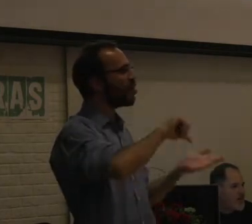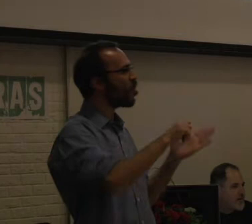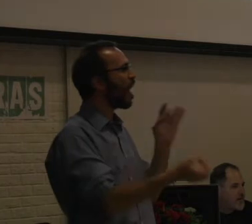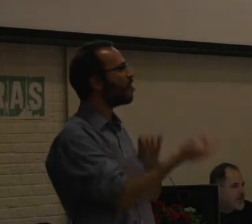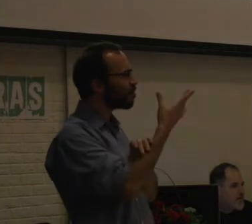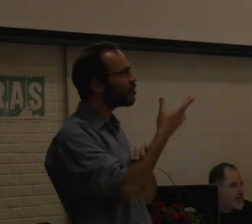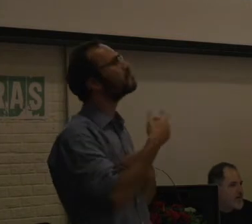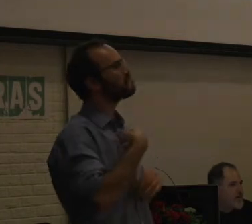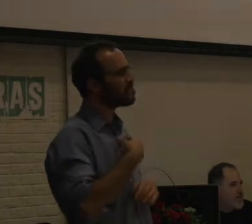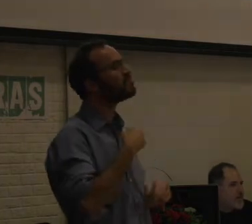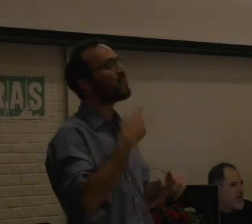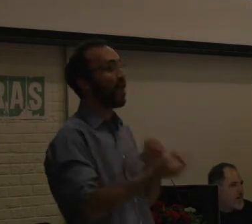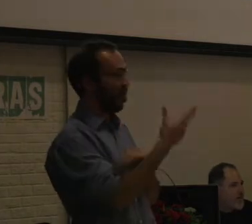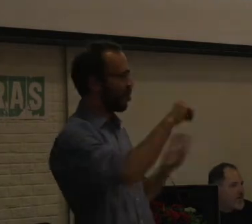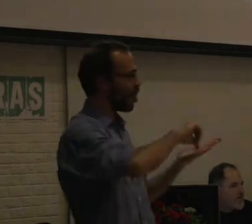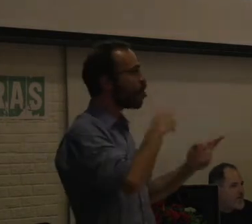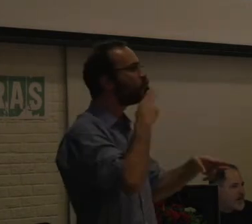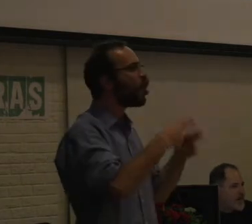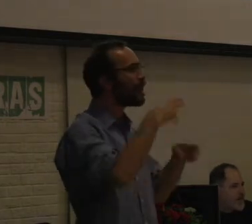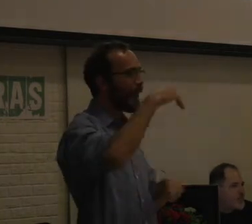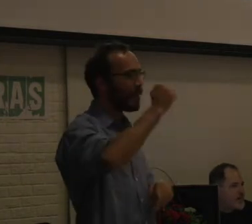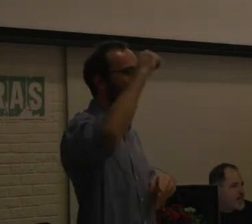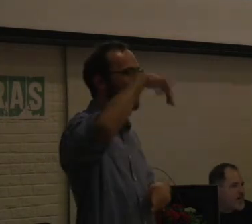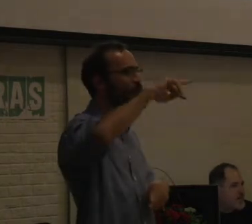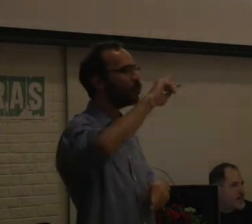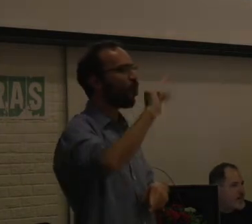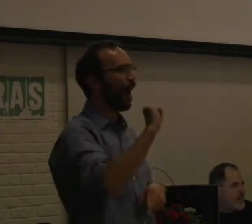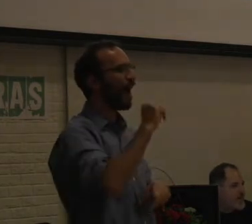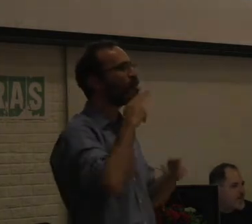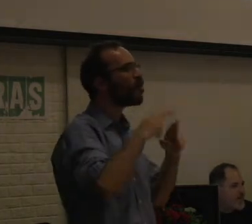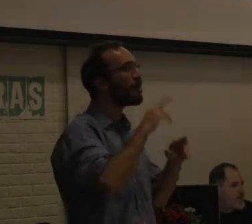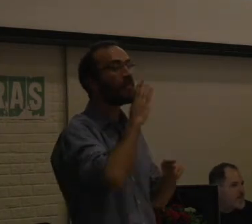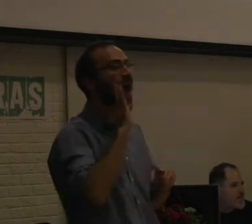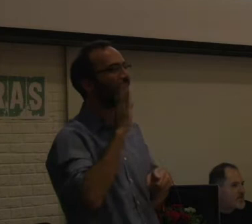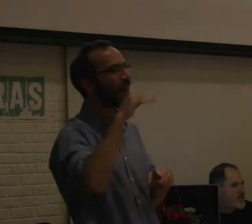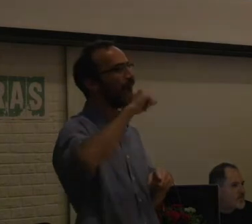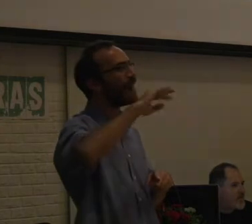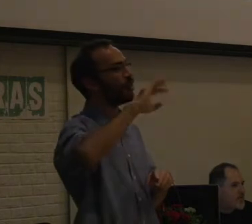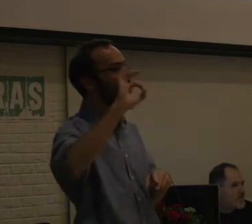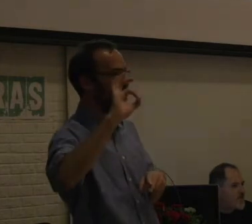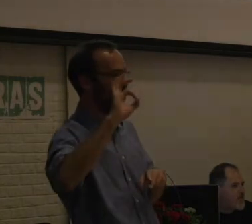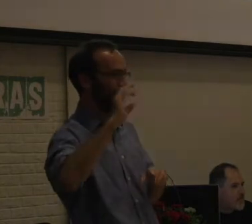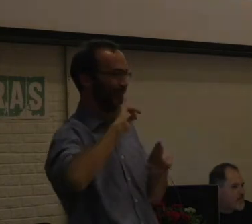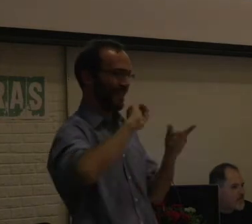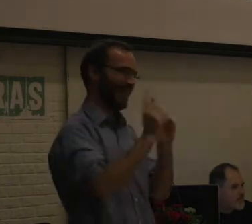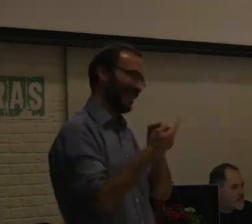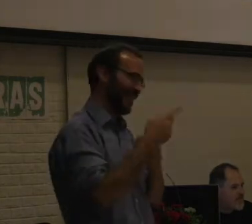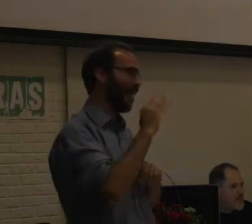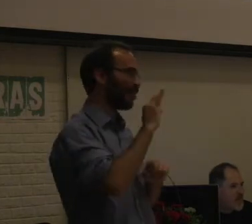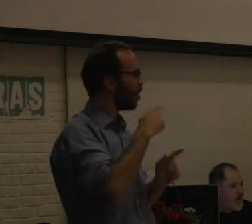madre. Pero Apolo le dice, deja aquí a tu madre y sigue camino, que vas a tener que fundar otra ciudad.